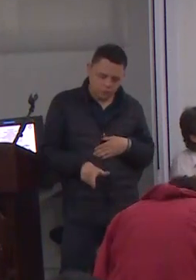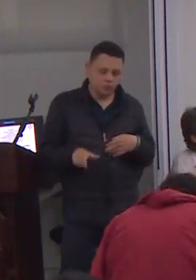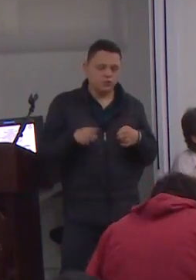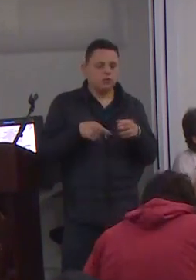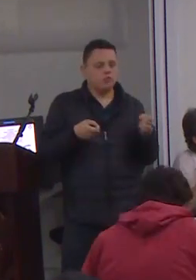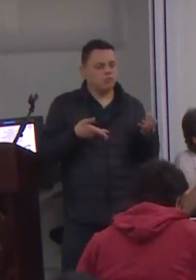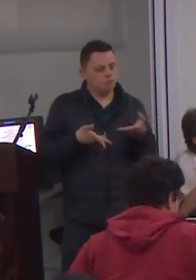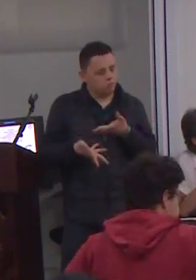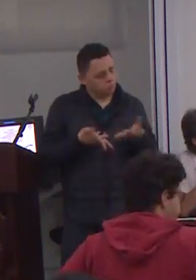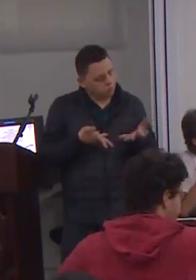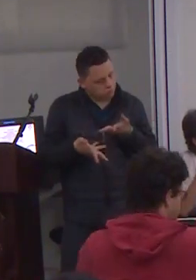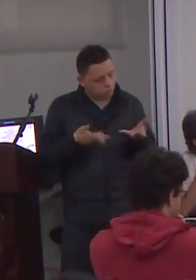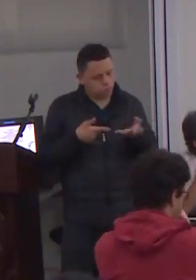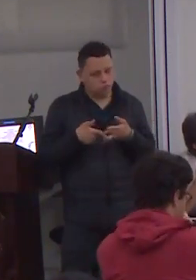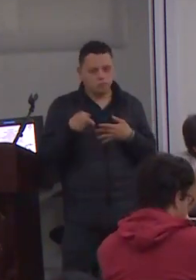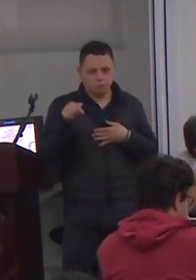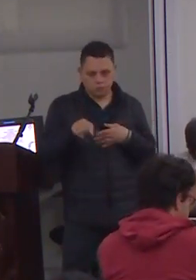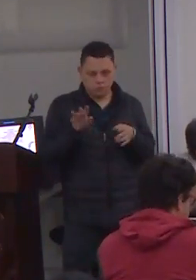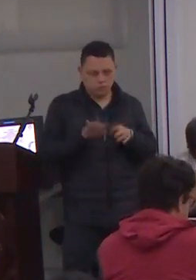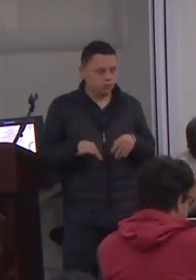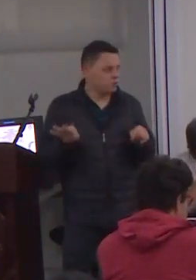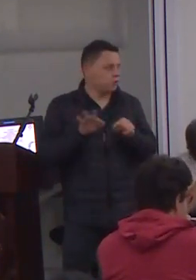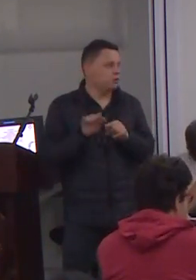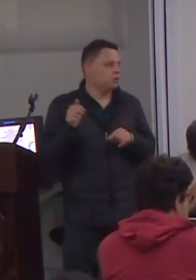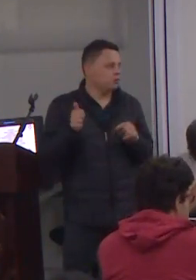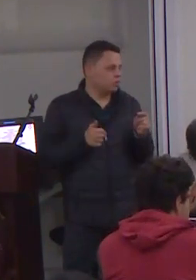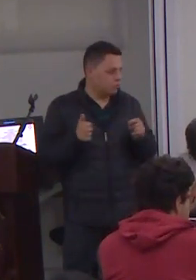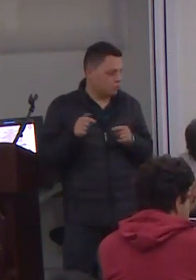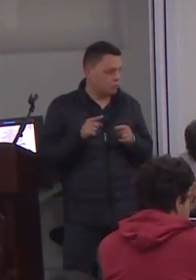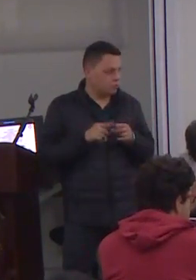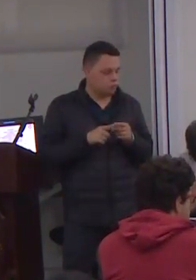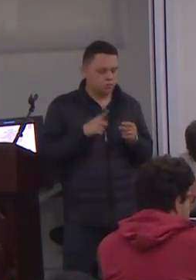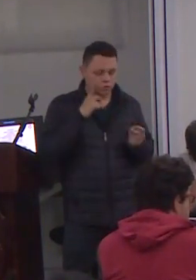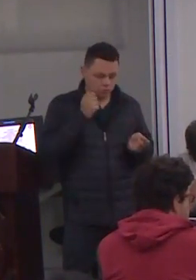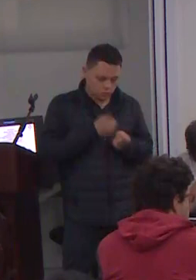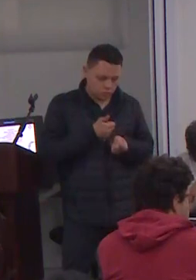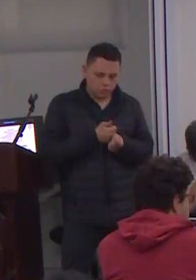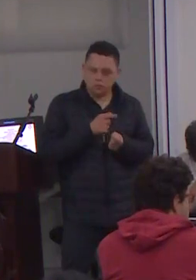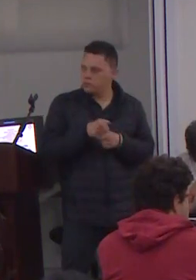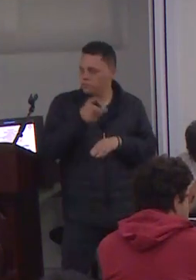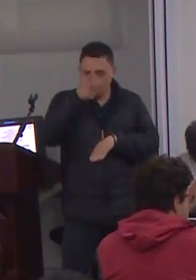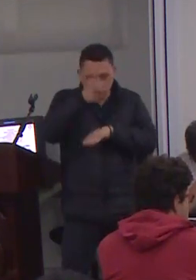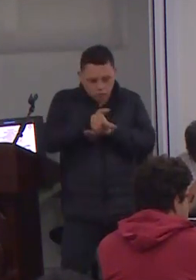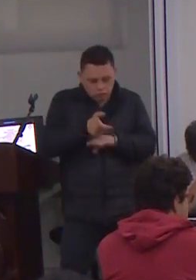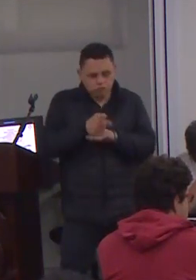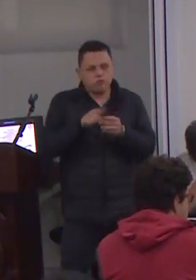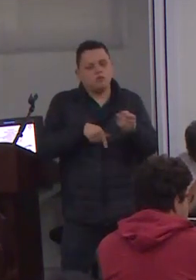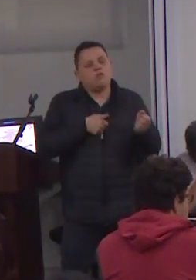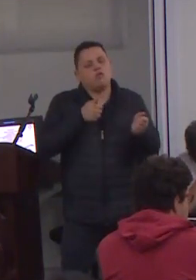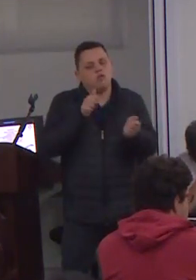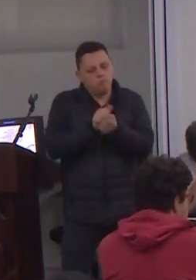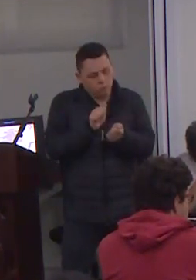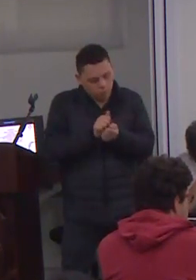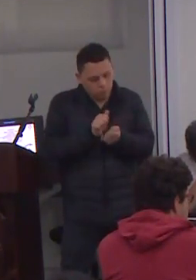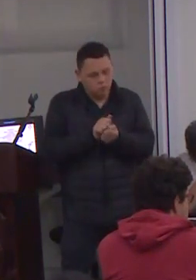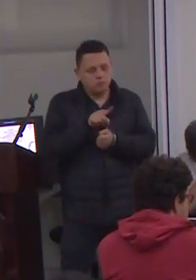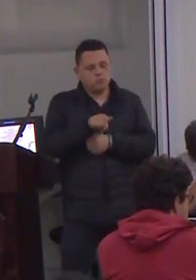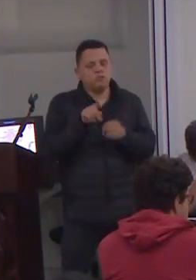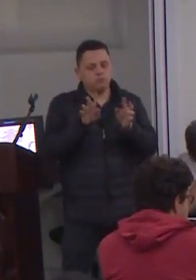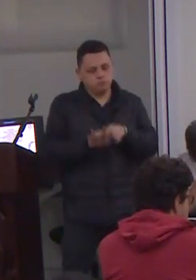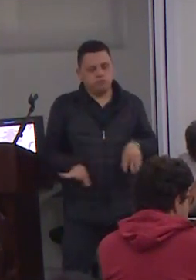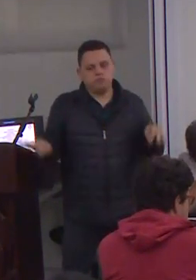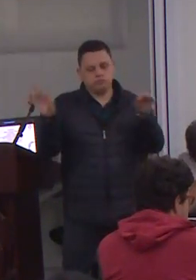va interactuando un poco más entonces de ahí la importancia de hacer esos seguimientos esos monitoreos ese acompañamiento es